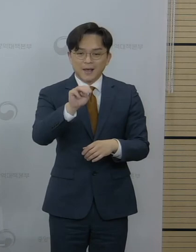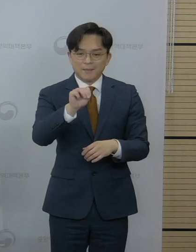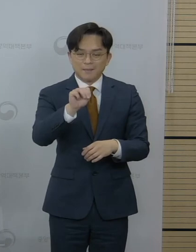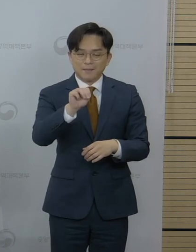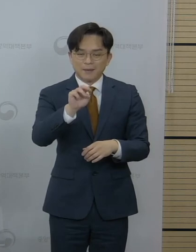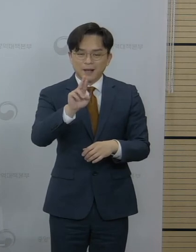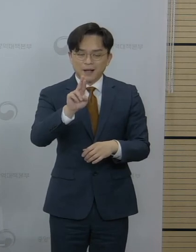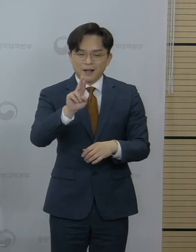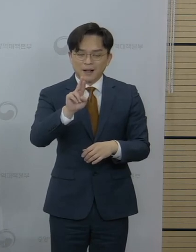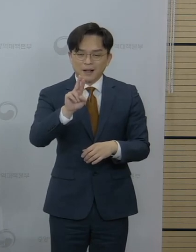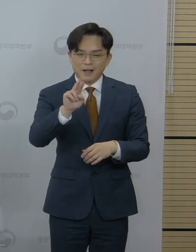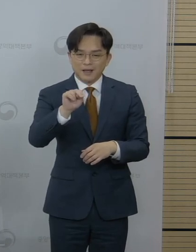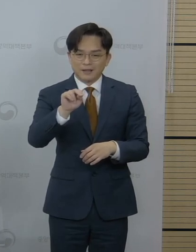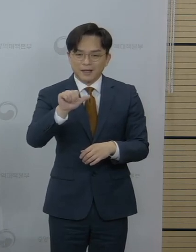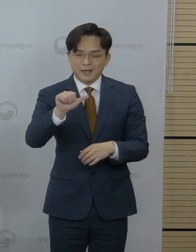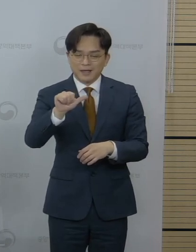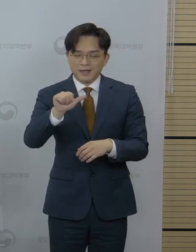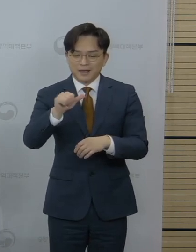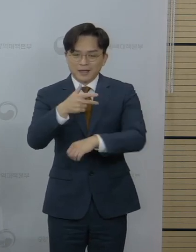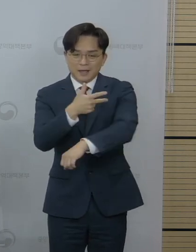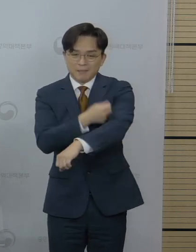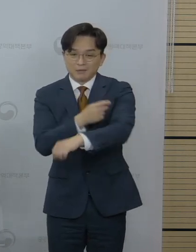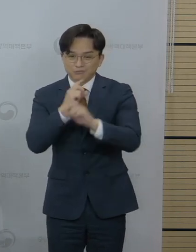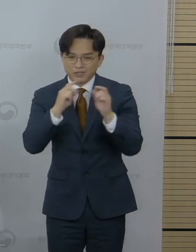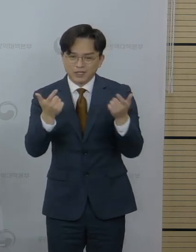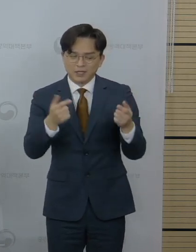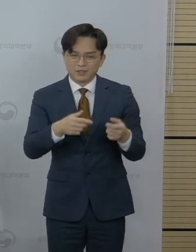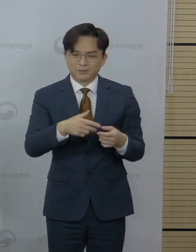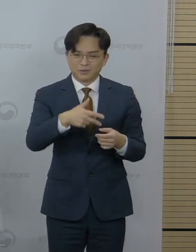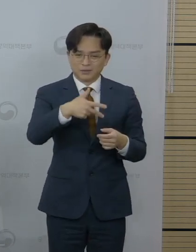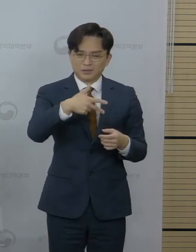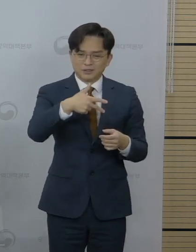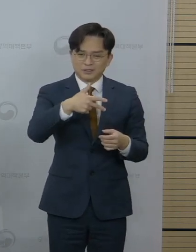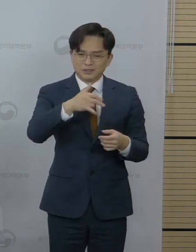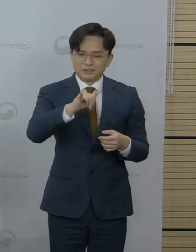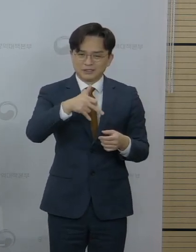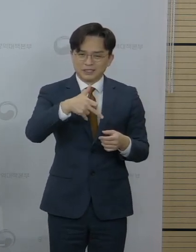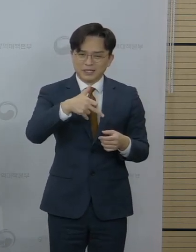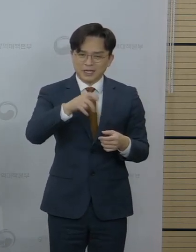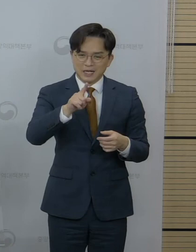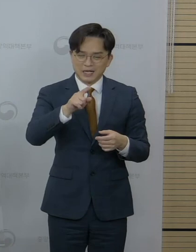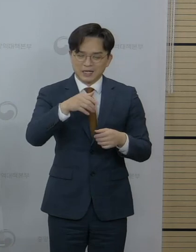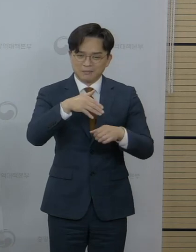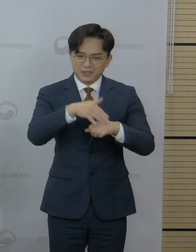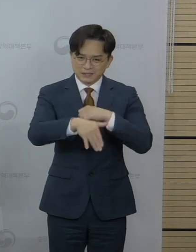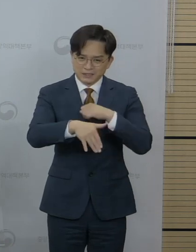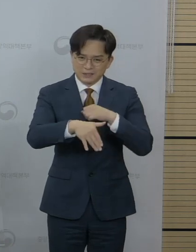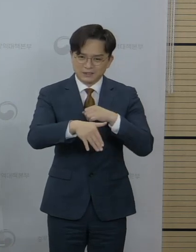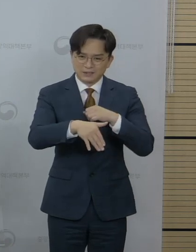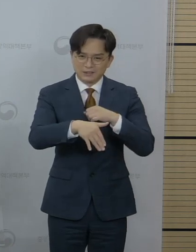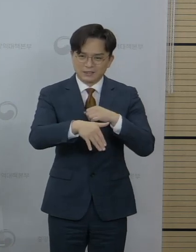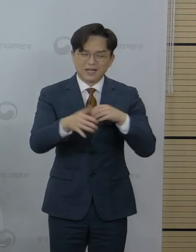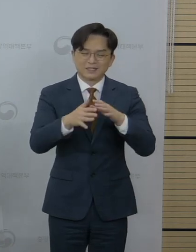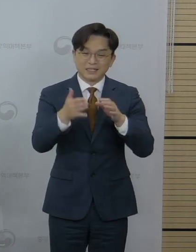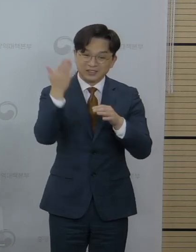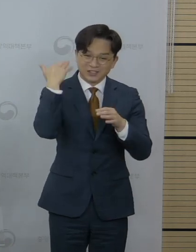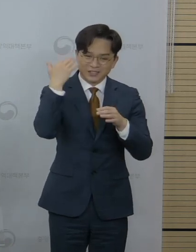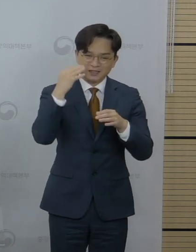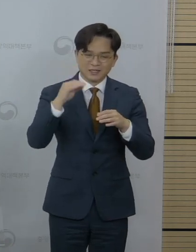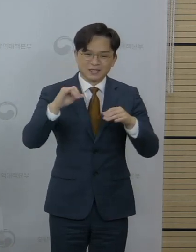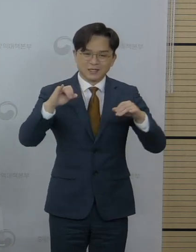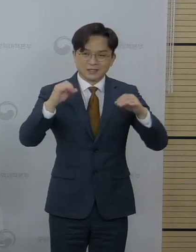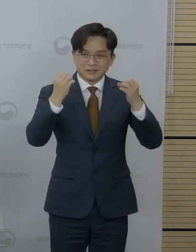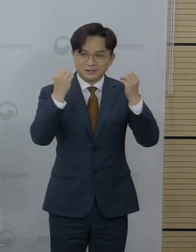되겠습니다만 지카라든지 또 다른 뭐 전달체 백신 같은 경우는 에볼라라든지 세계 각국의